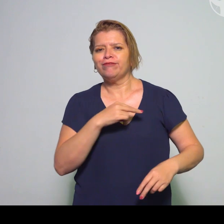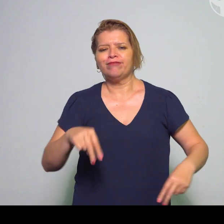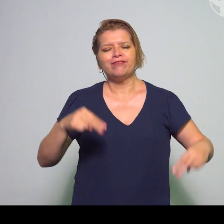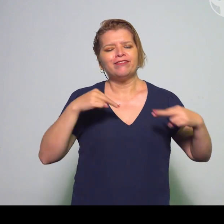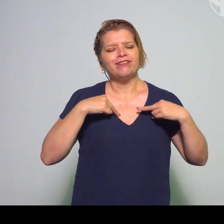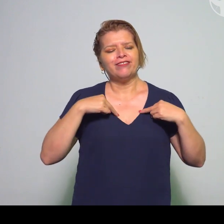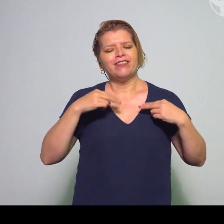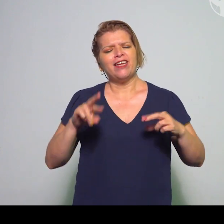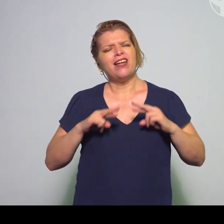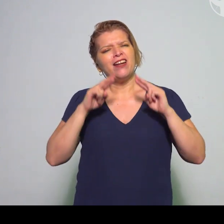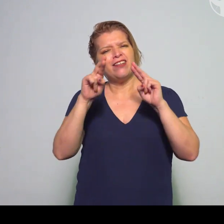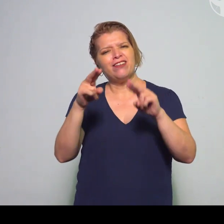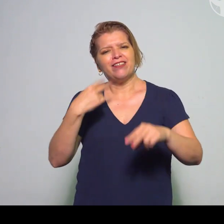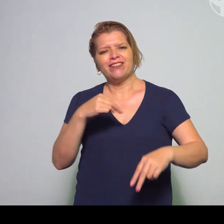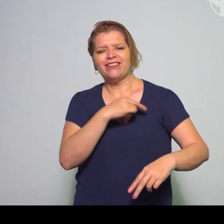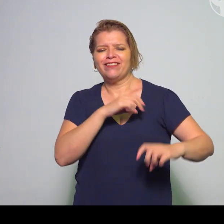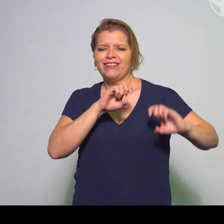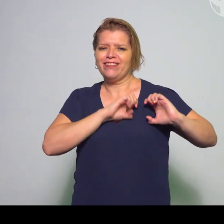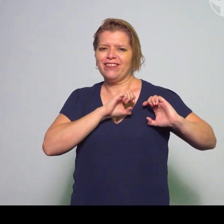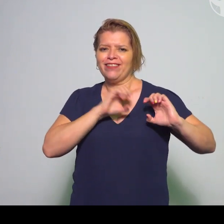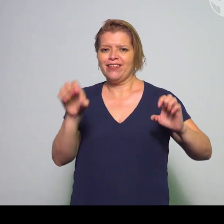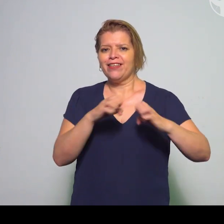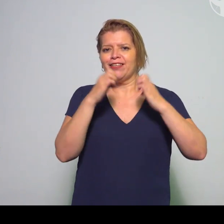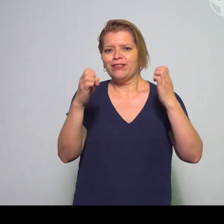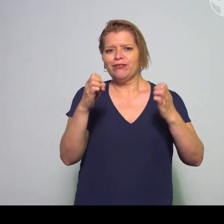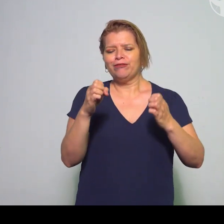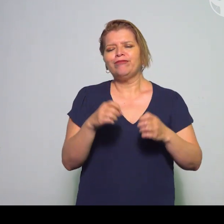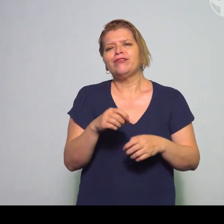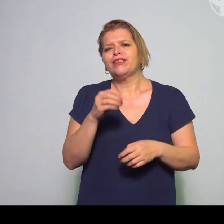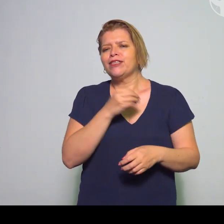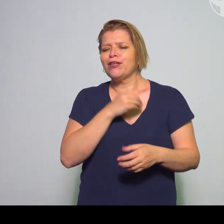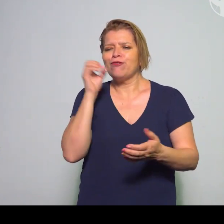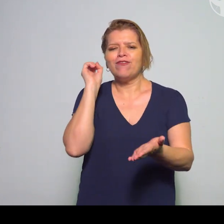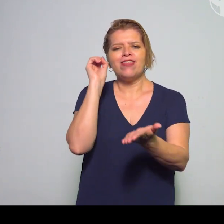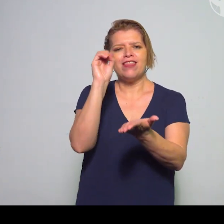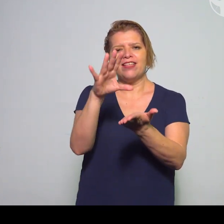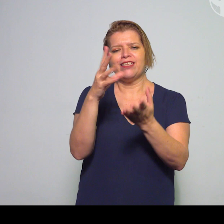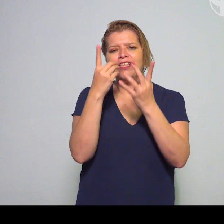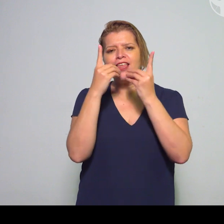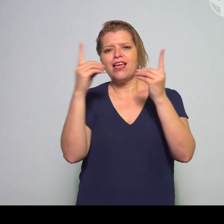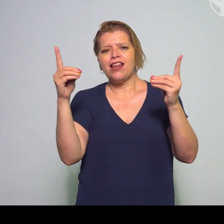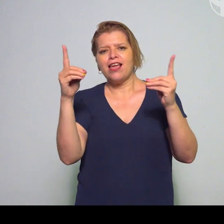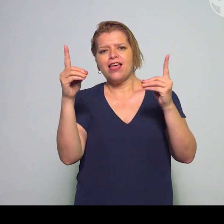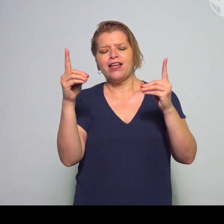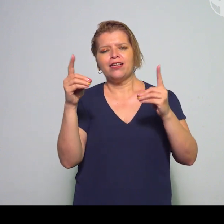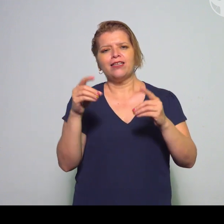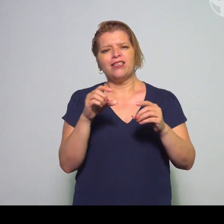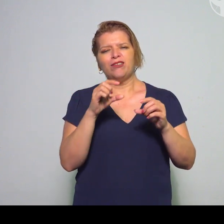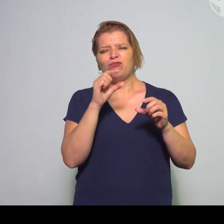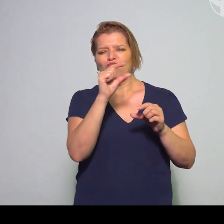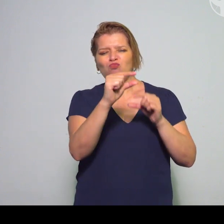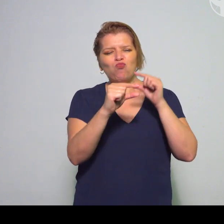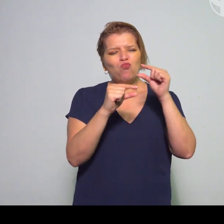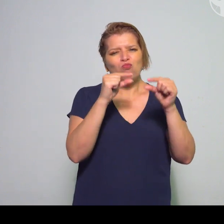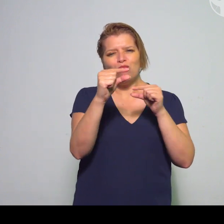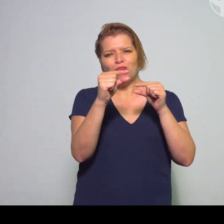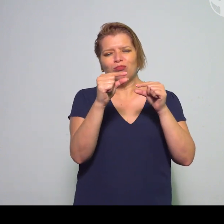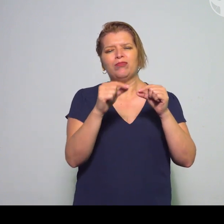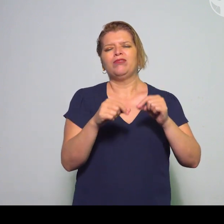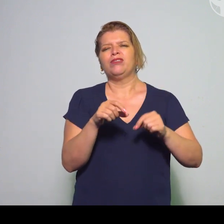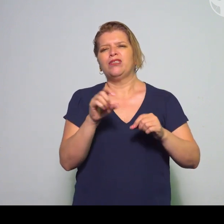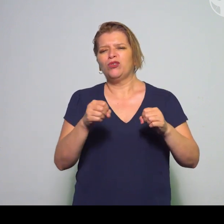a través de recibirla en nuestro corazón. Así que, sin más, yo quiero bendecirte y declarar que esos pedazos rotos que tú